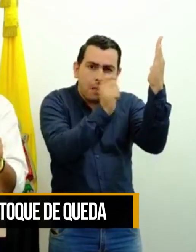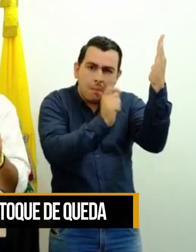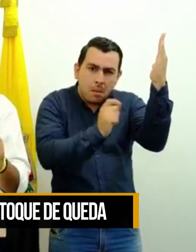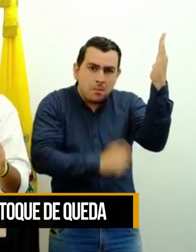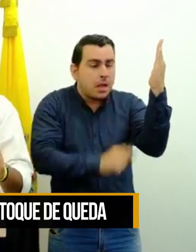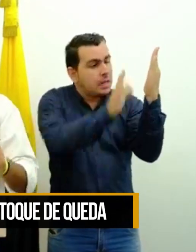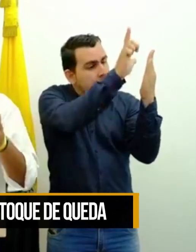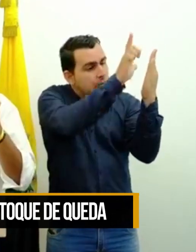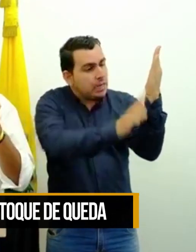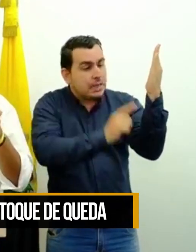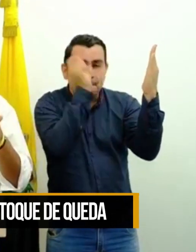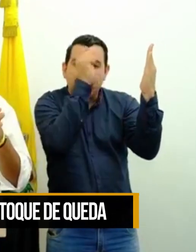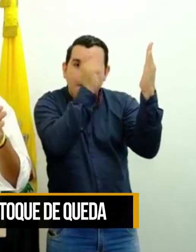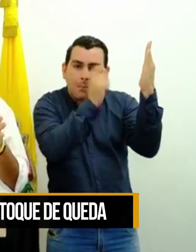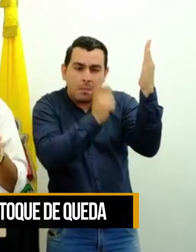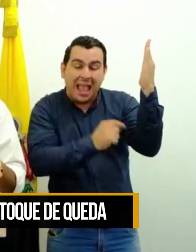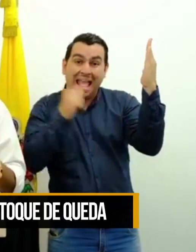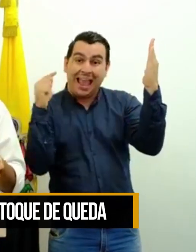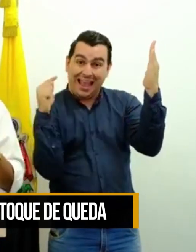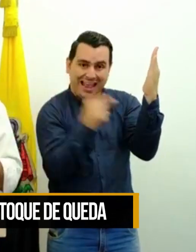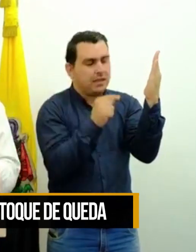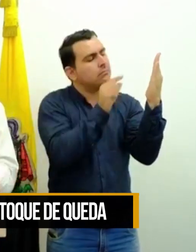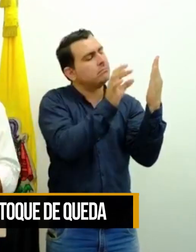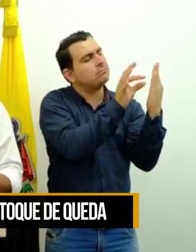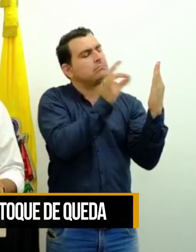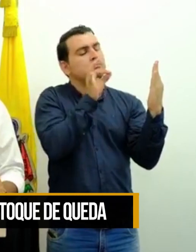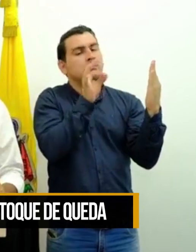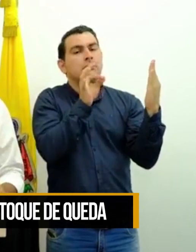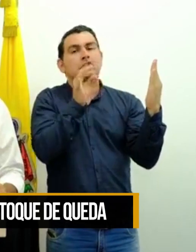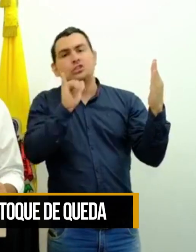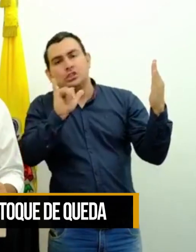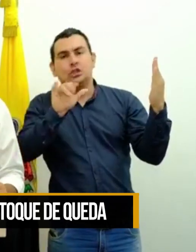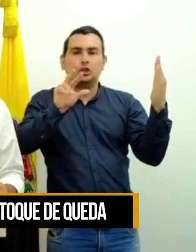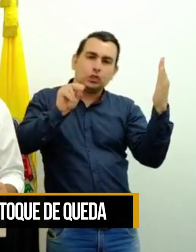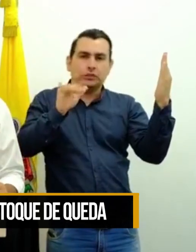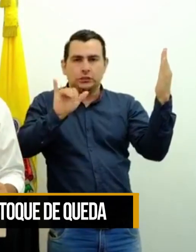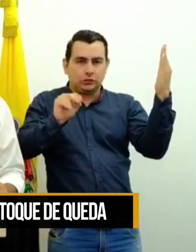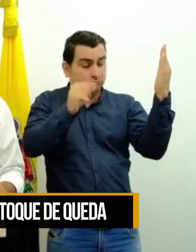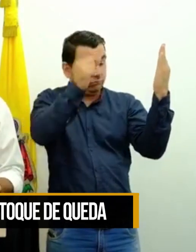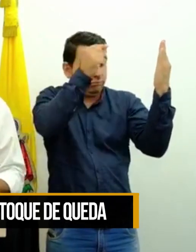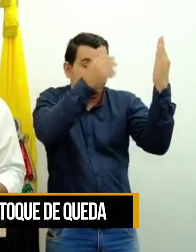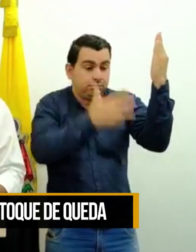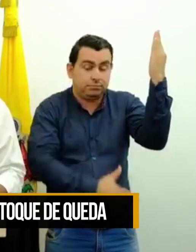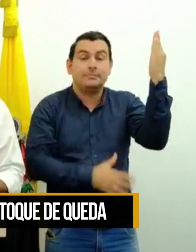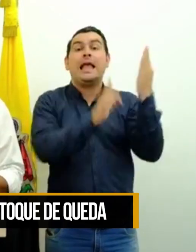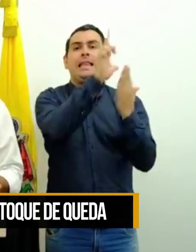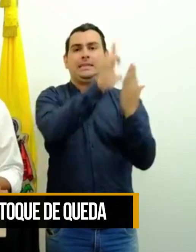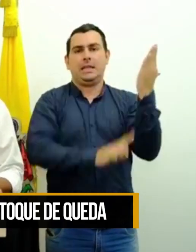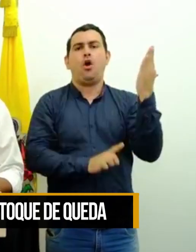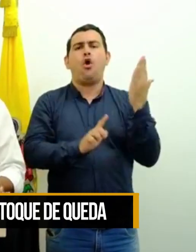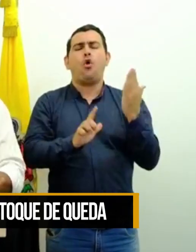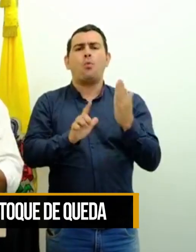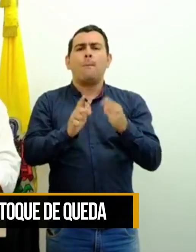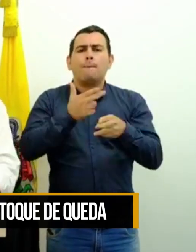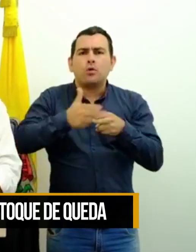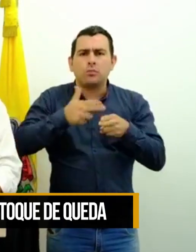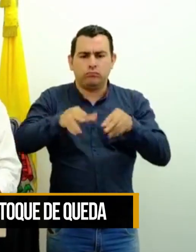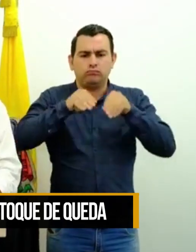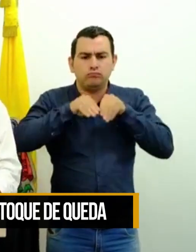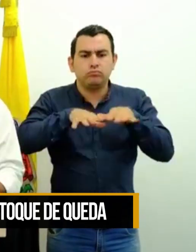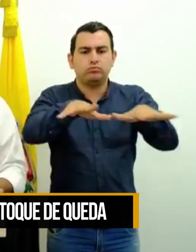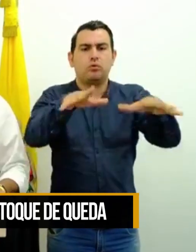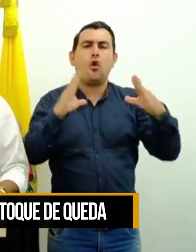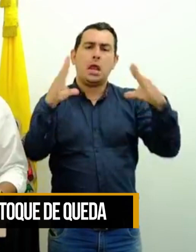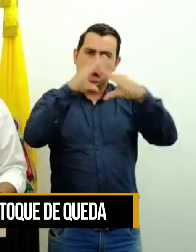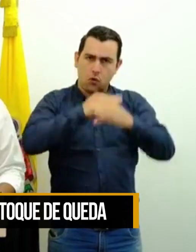muy concreto de lo que se puede y no se puede hacer. Ese listado lo vamos a estar comunicando entre esta